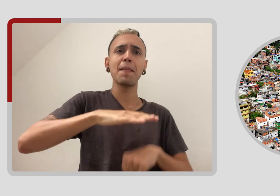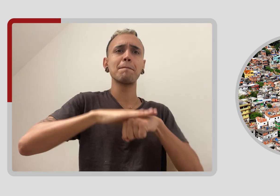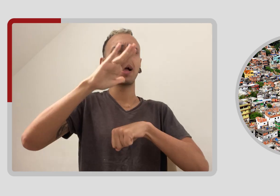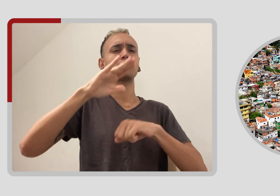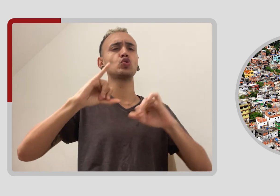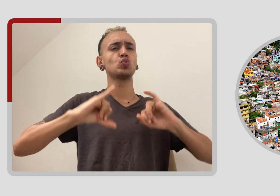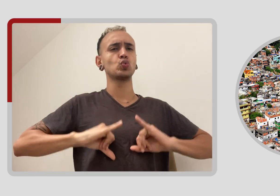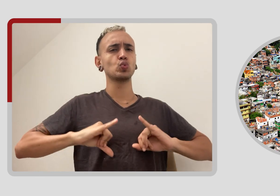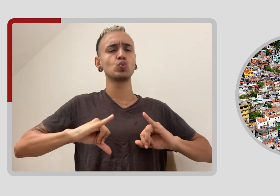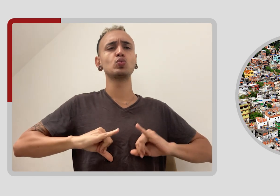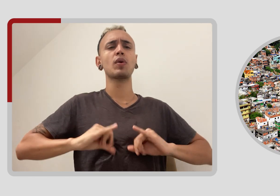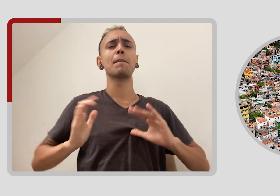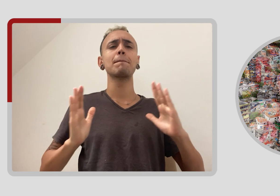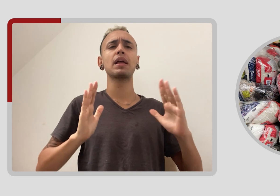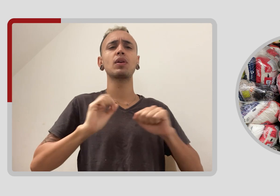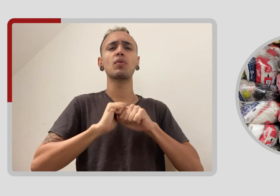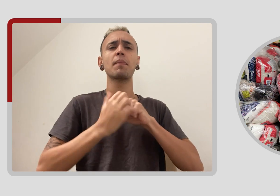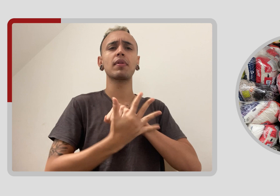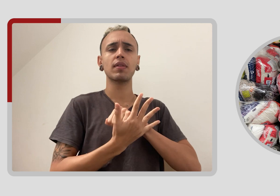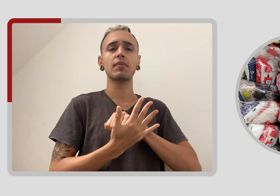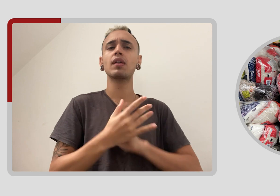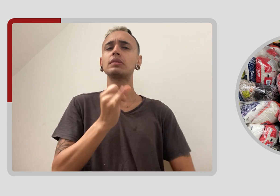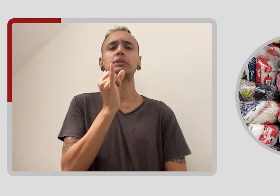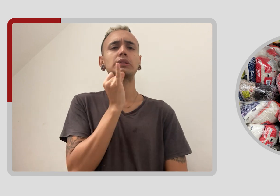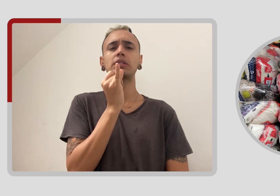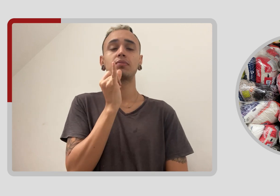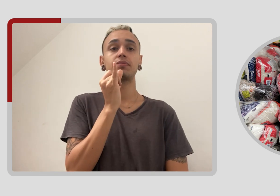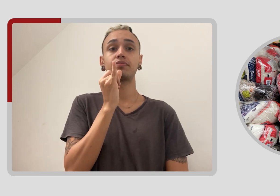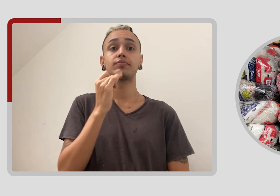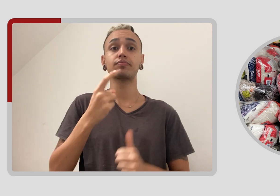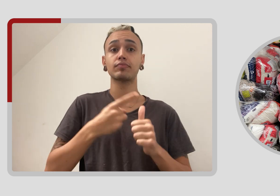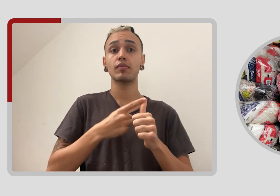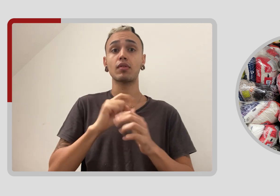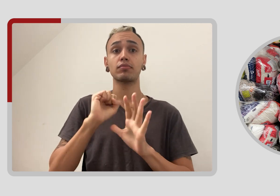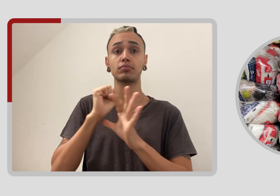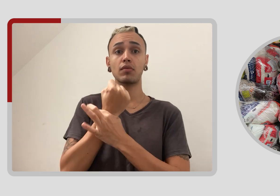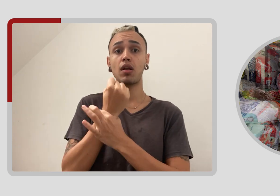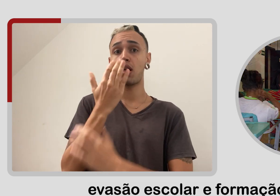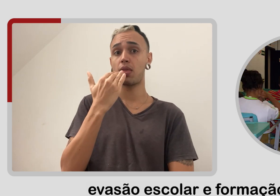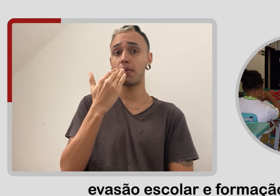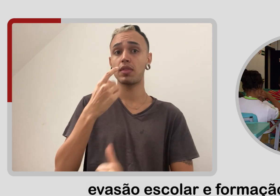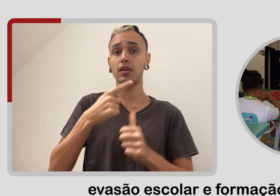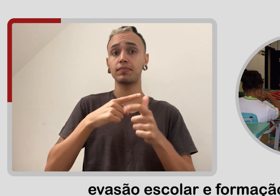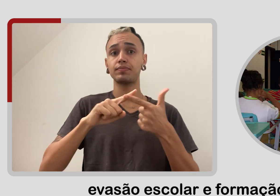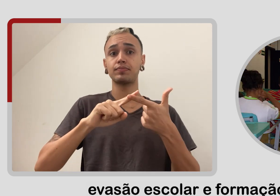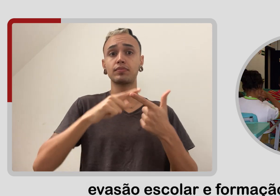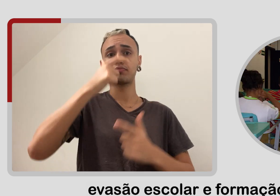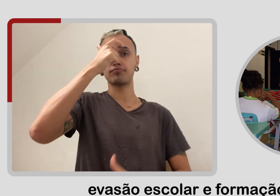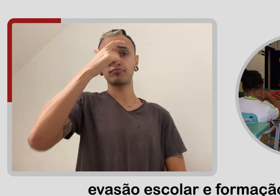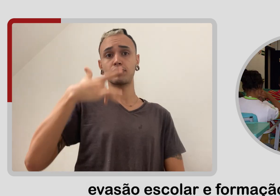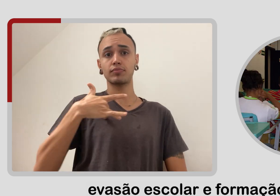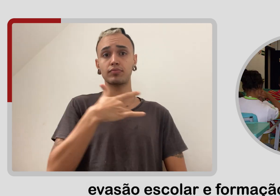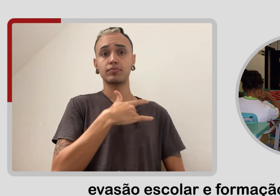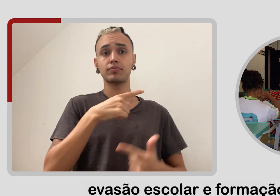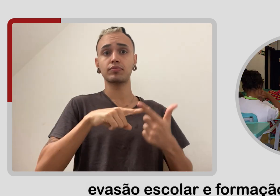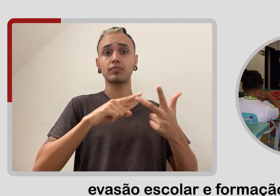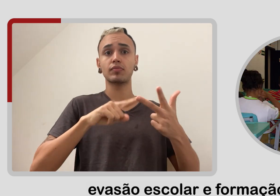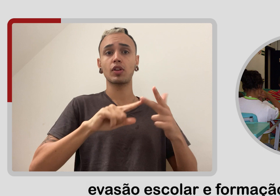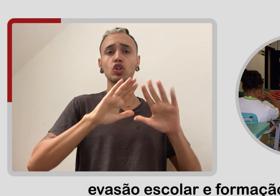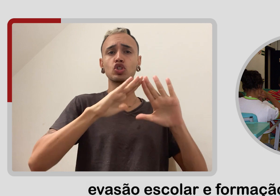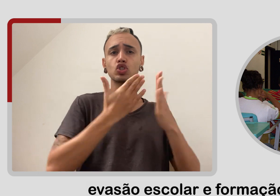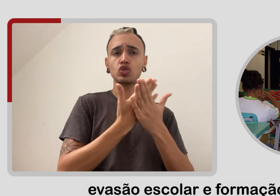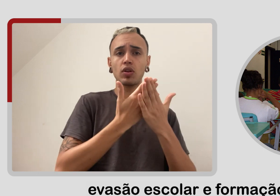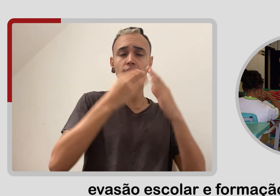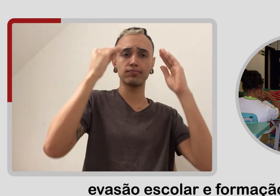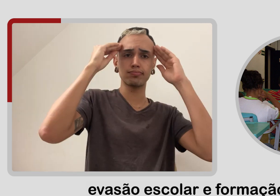afetadas durante a pandemia como a segurança alimentar Saúde Mental evasão escolar e formação